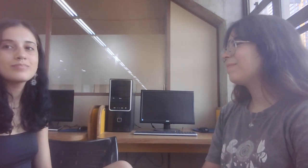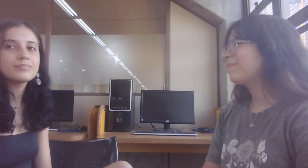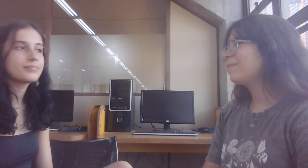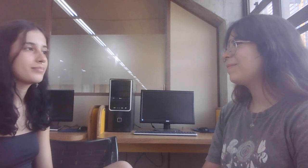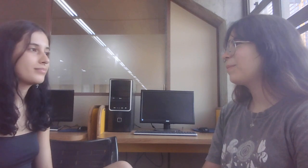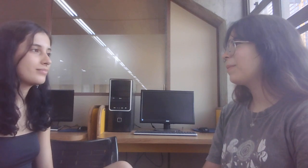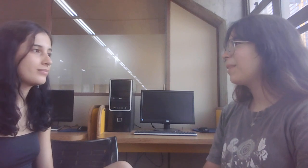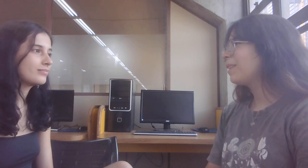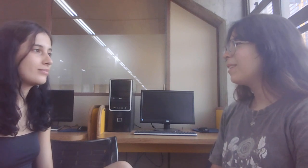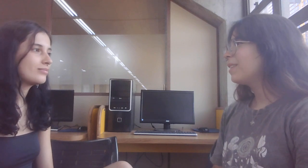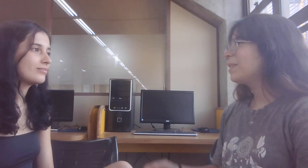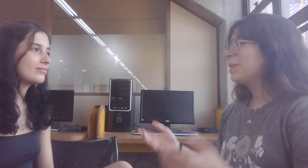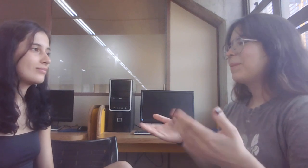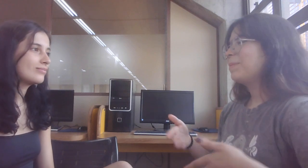Espontâneo